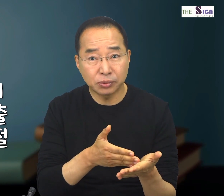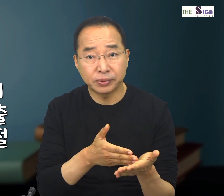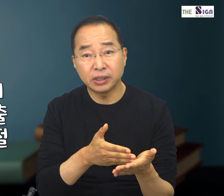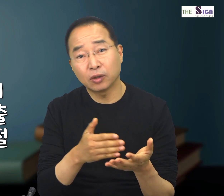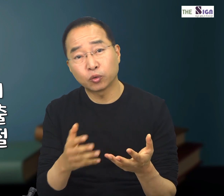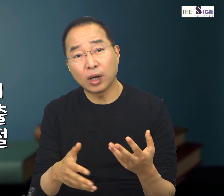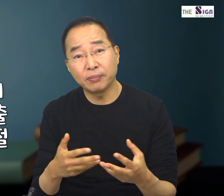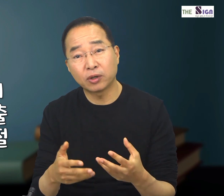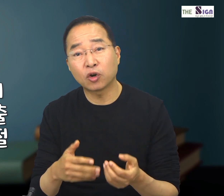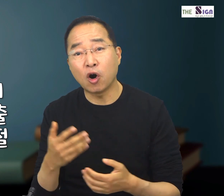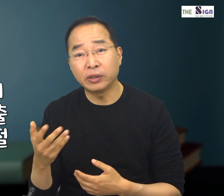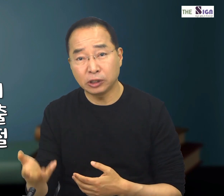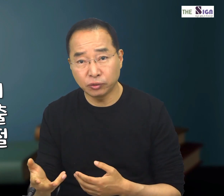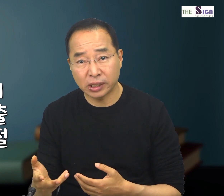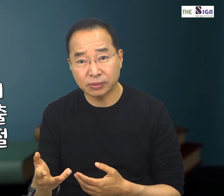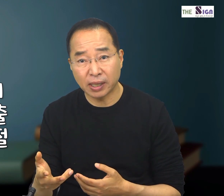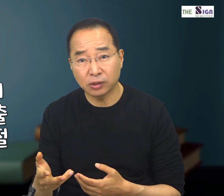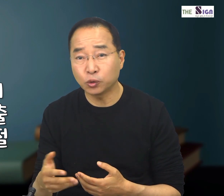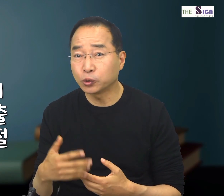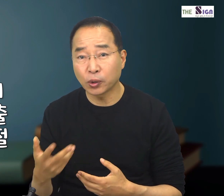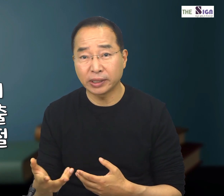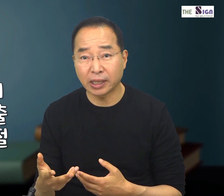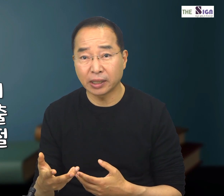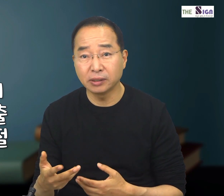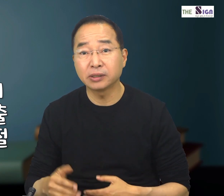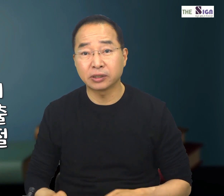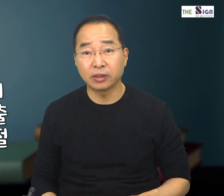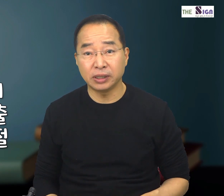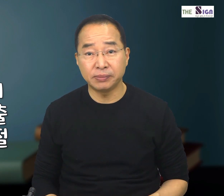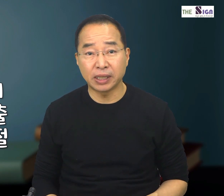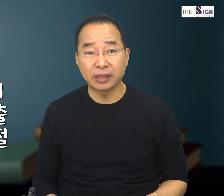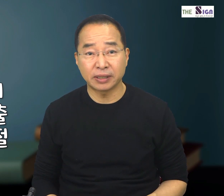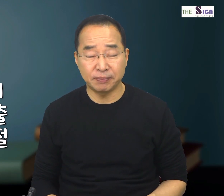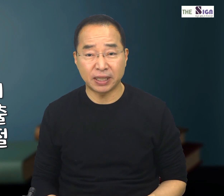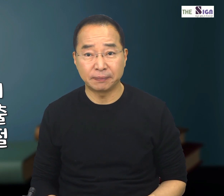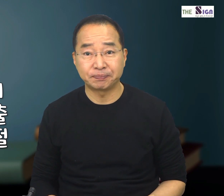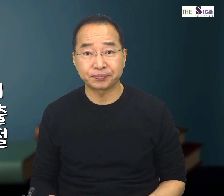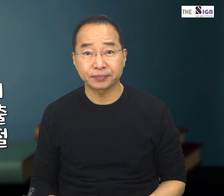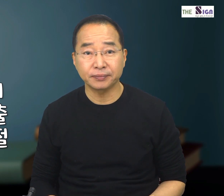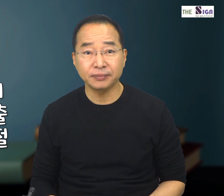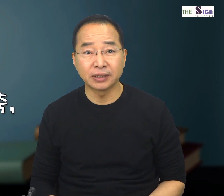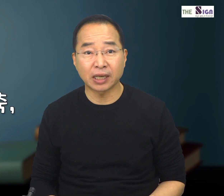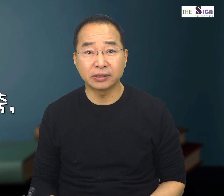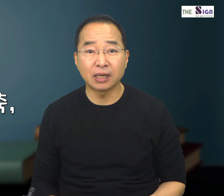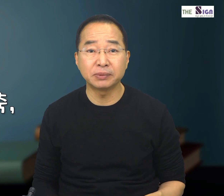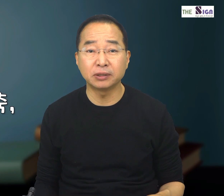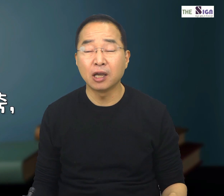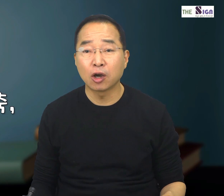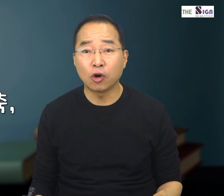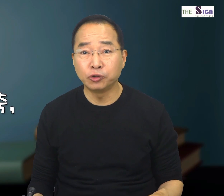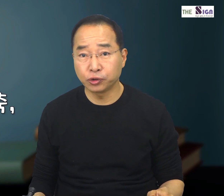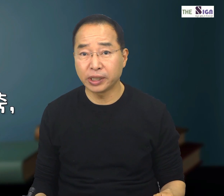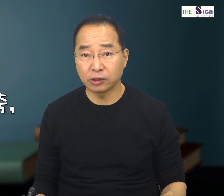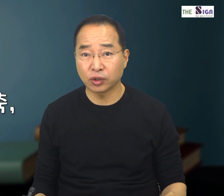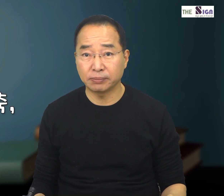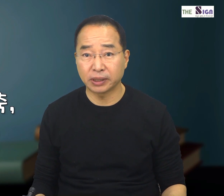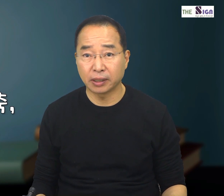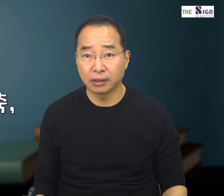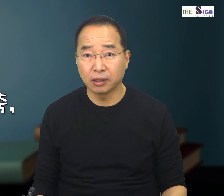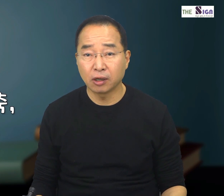부분이 또 한편으로 건의도 되지만 요청한다는 그런 의미가 됩니다. 자, 그 다음은 건축이라는 수화입니다.